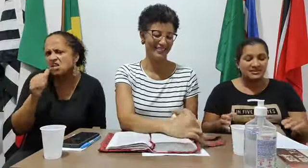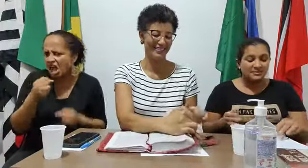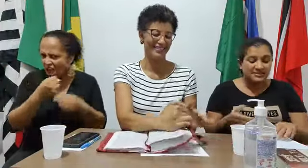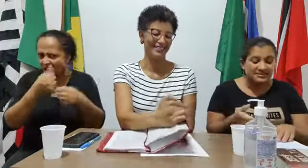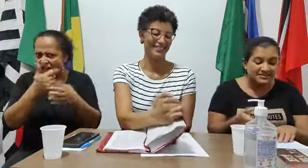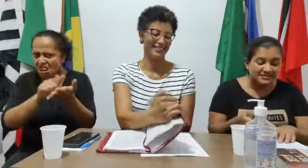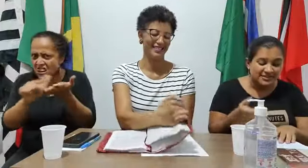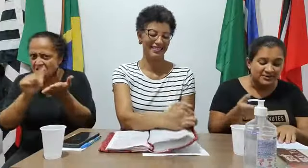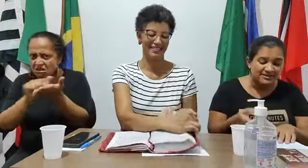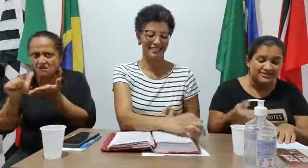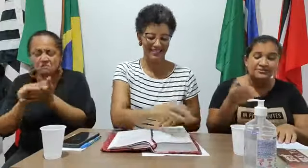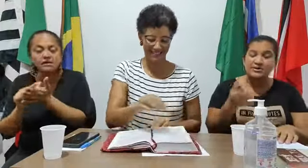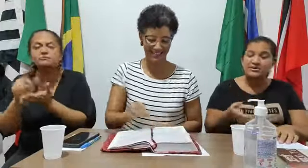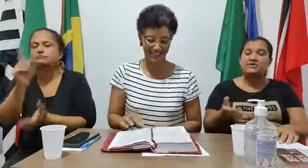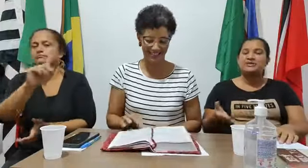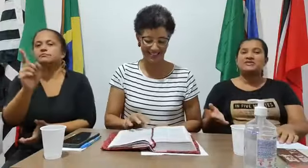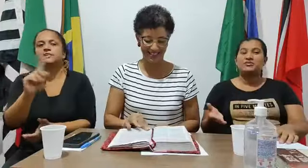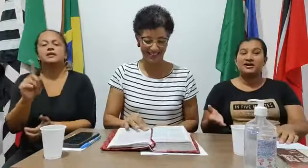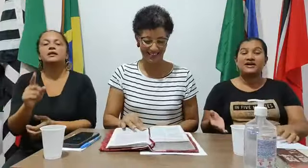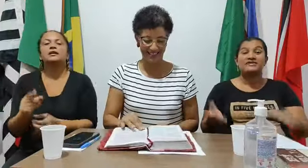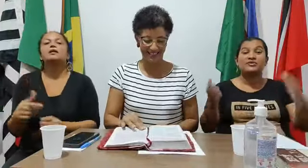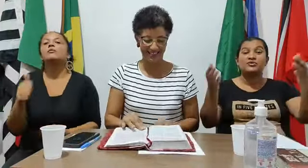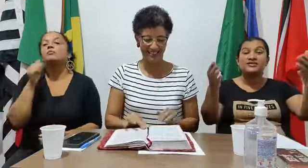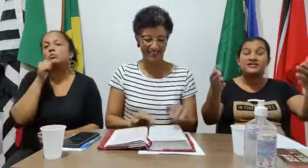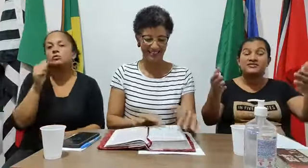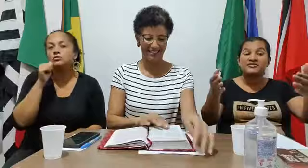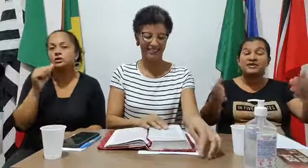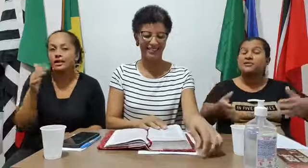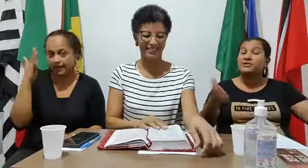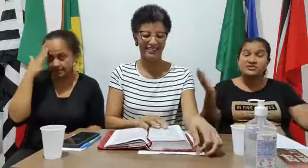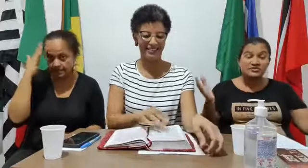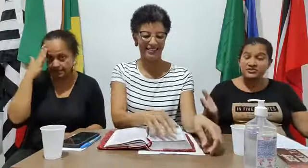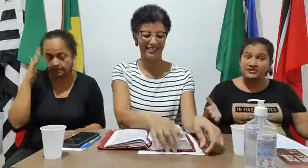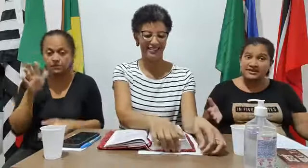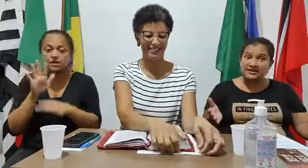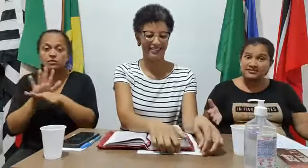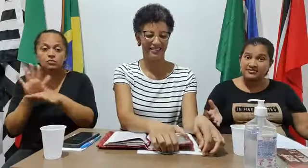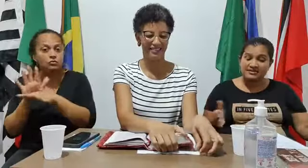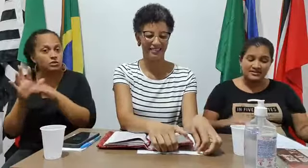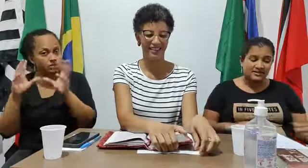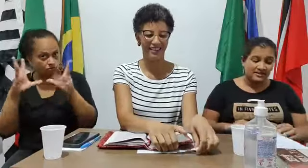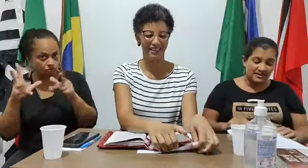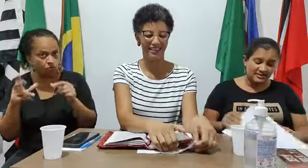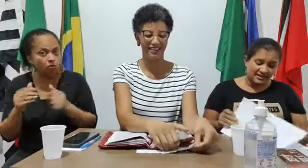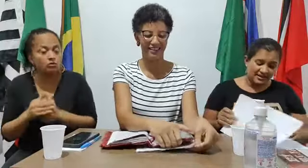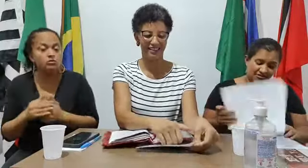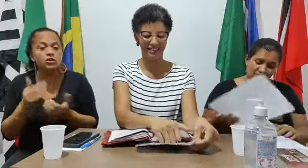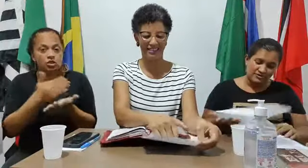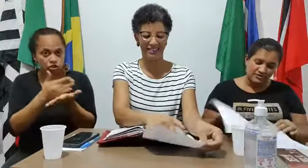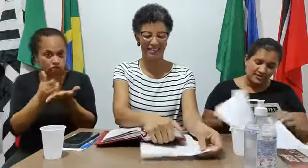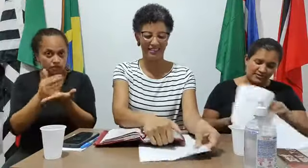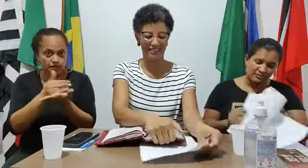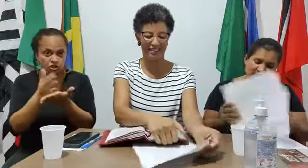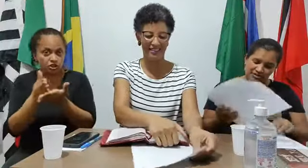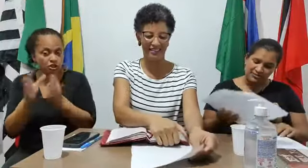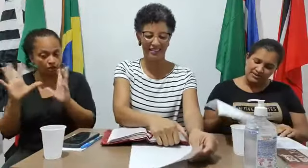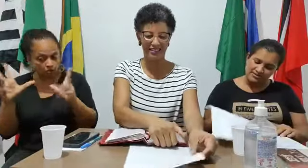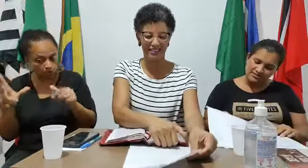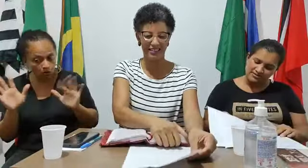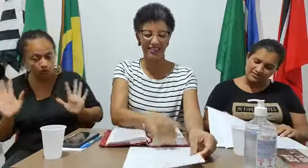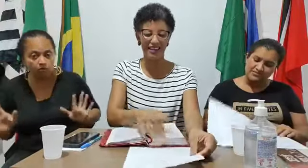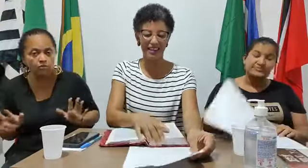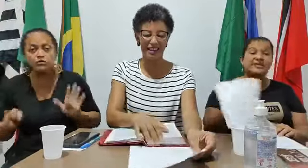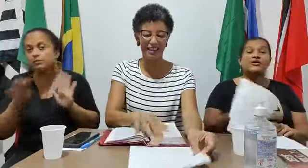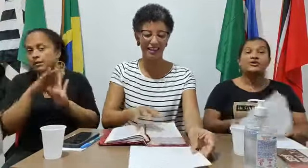falando. Está dizendo que a mulher sábia cuida bem da sua casa, inclusive para dividir tarefas. Lembra lá que a gente falou lá do